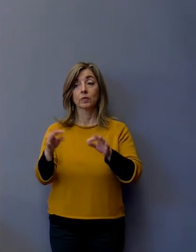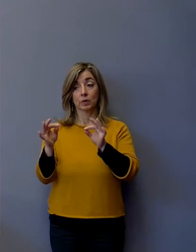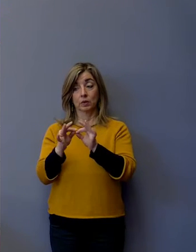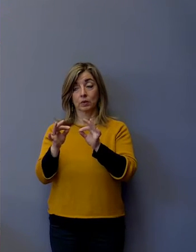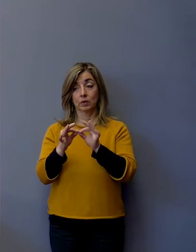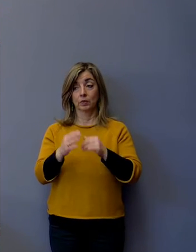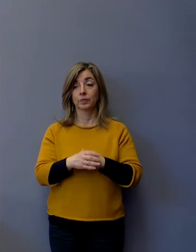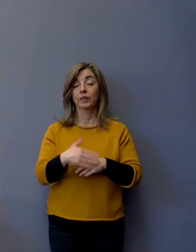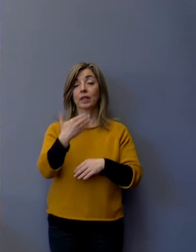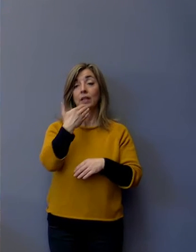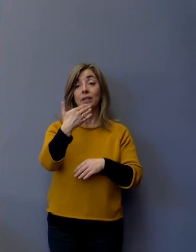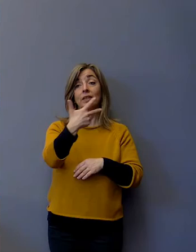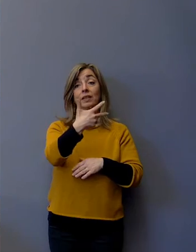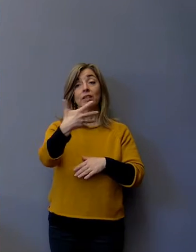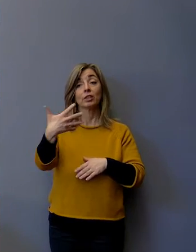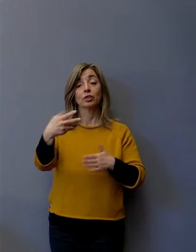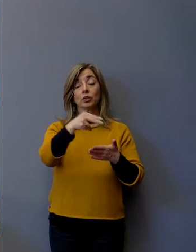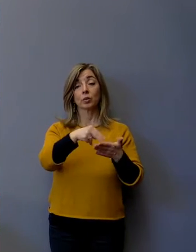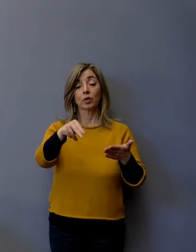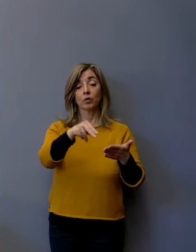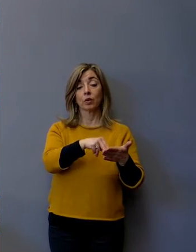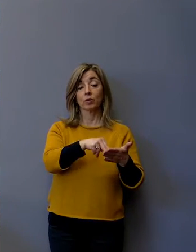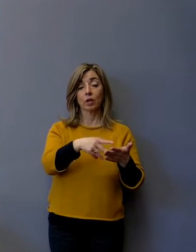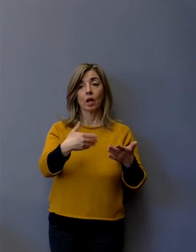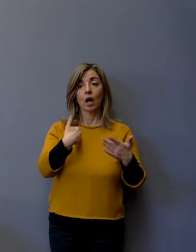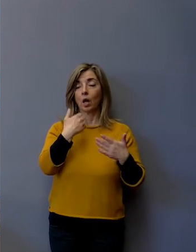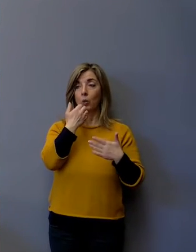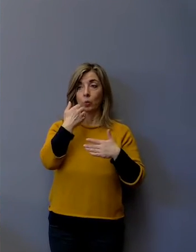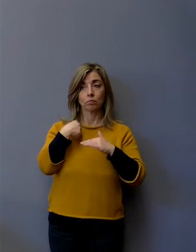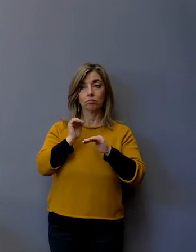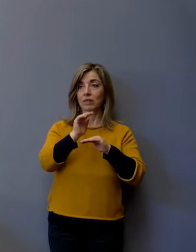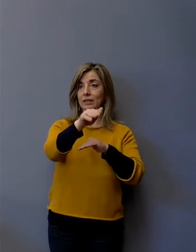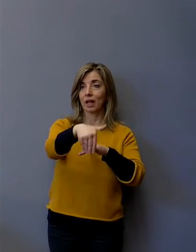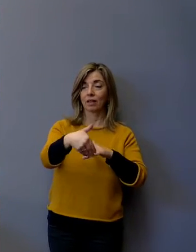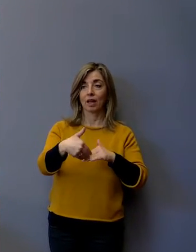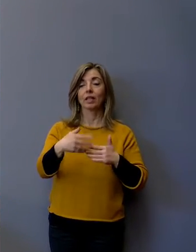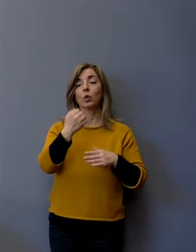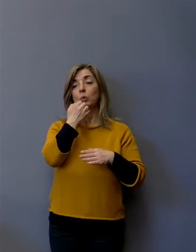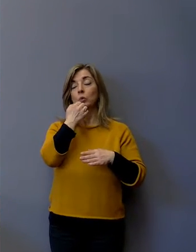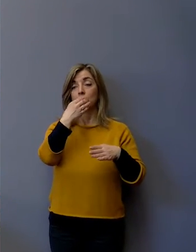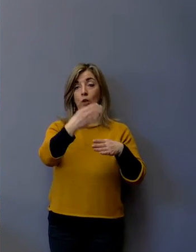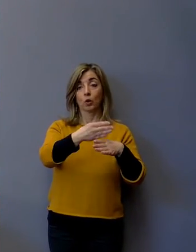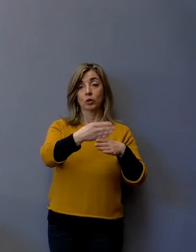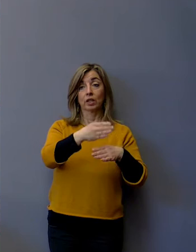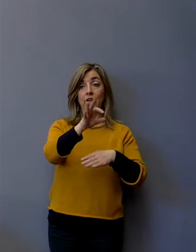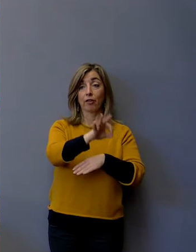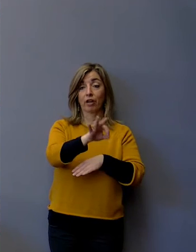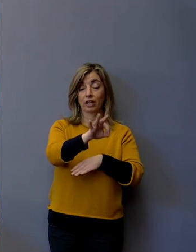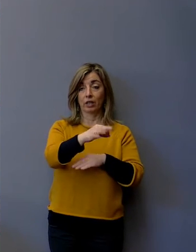grazie 35 merito mi ha esaltato che non si milano signora ferrero come sa consigliere